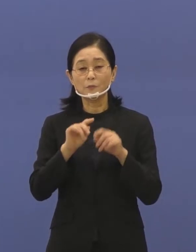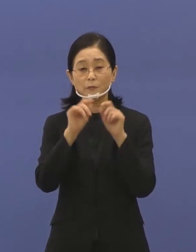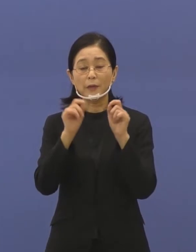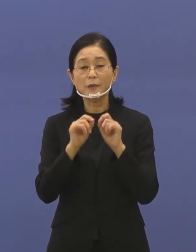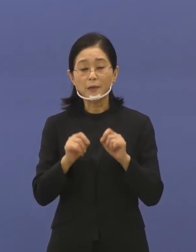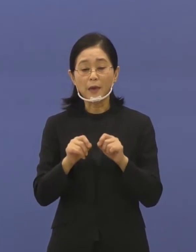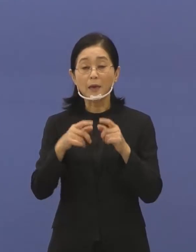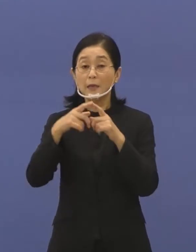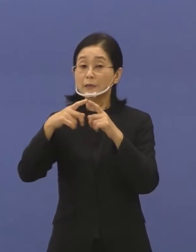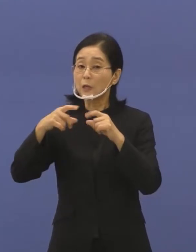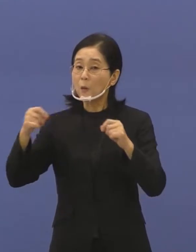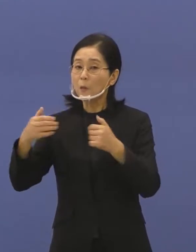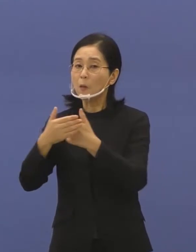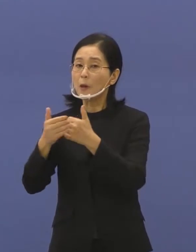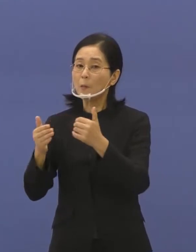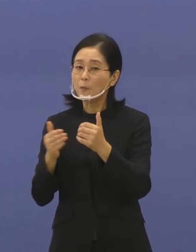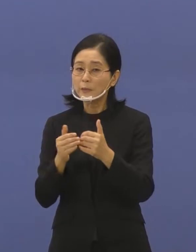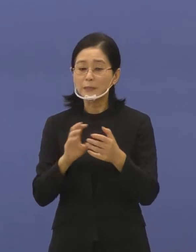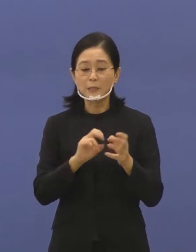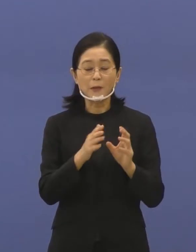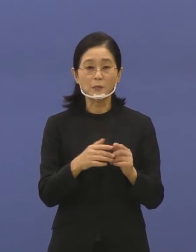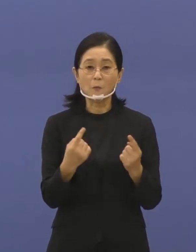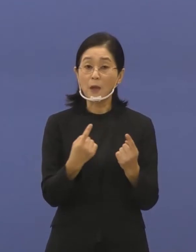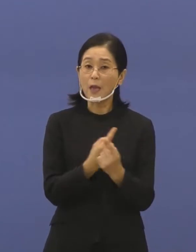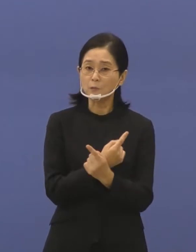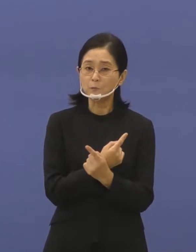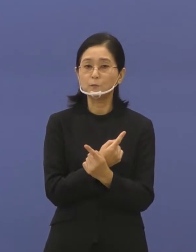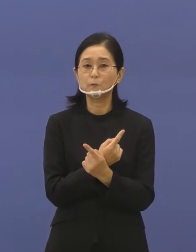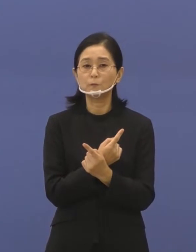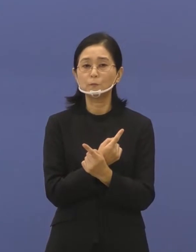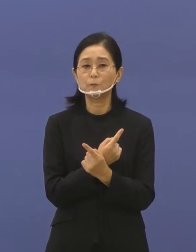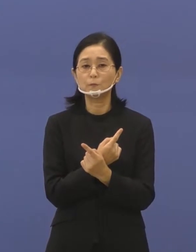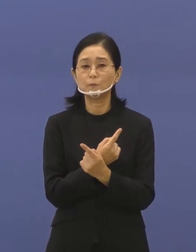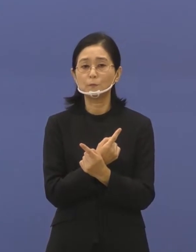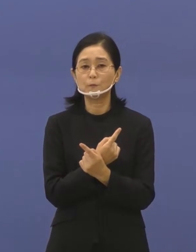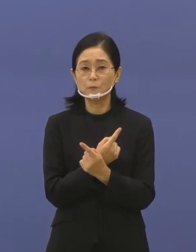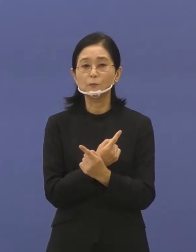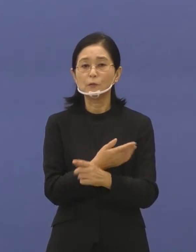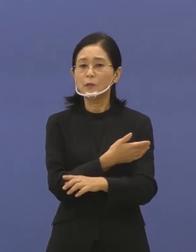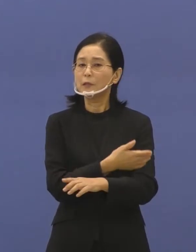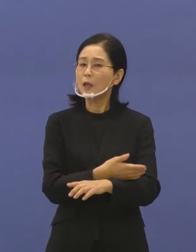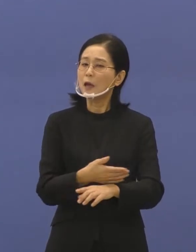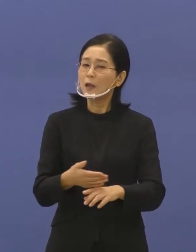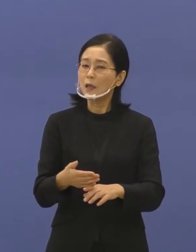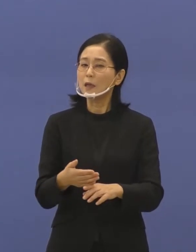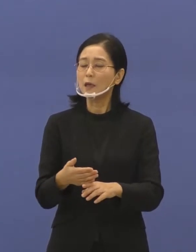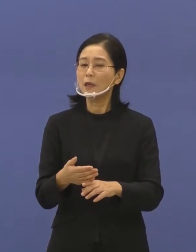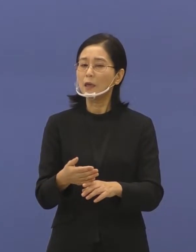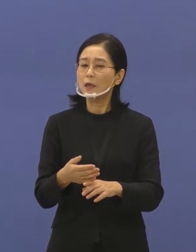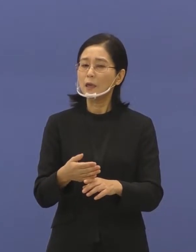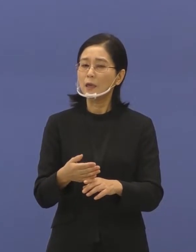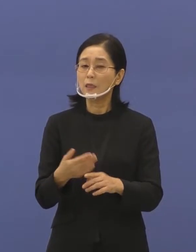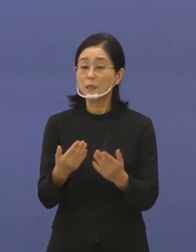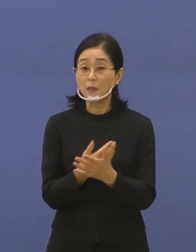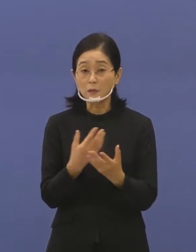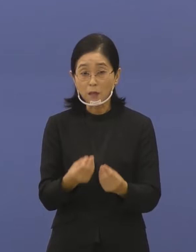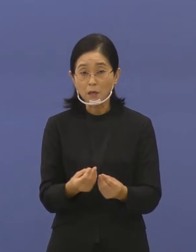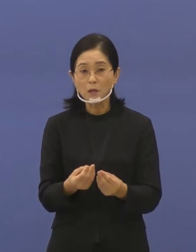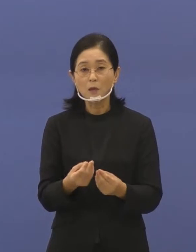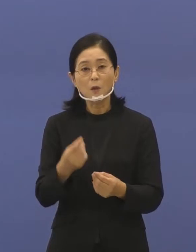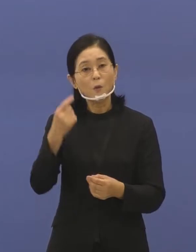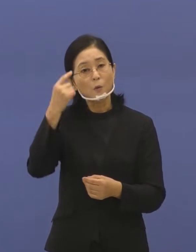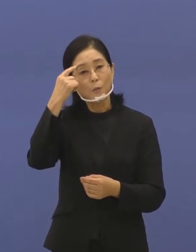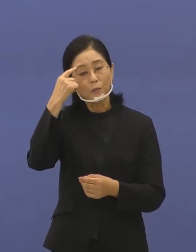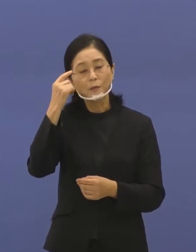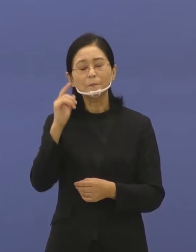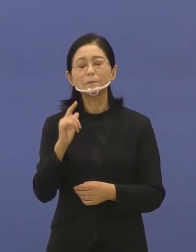日本を守り岩手を変えるという、そういう流れになったのかなと思われたところ、その